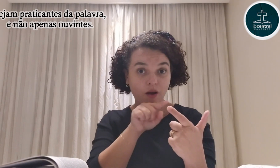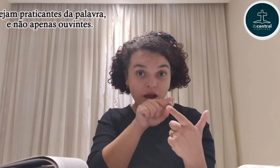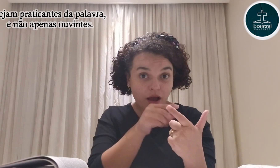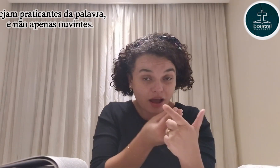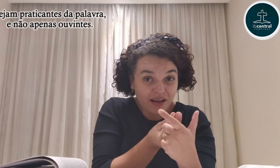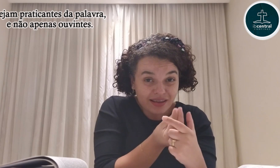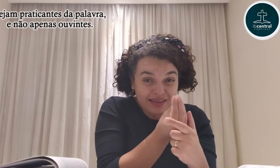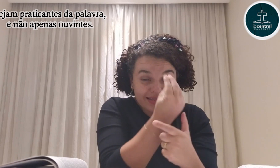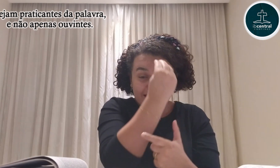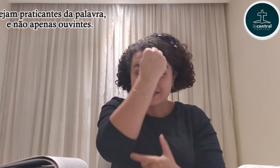praticantes da palavra